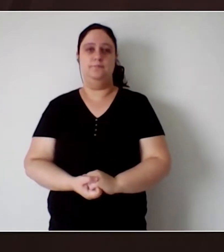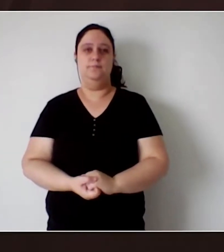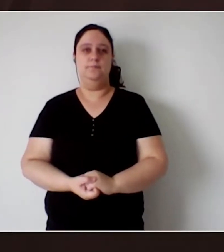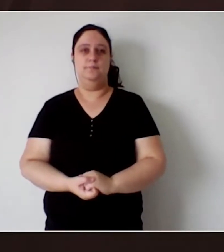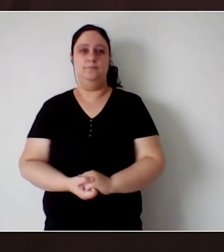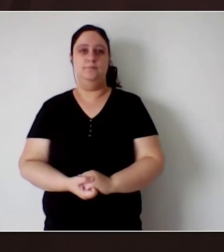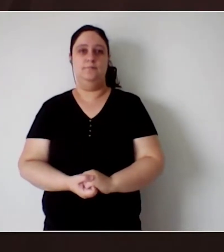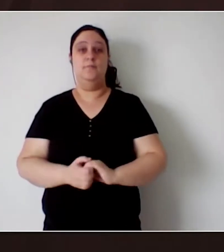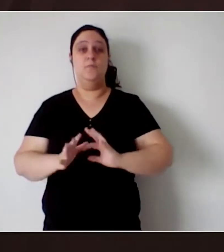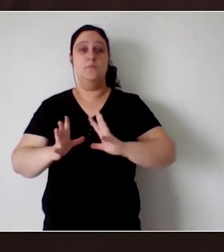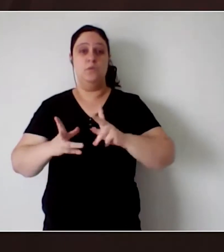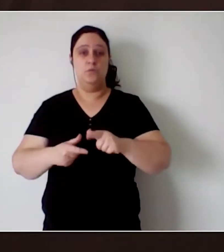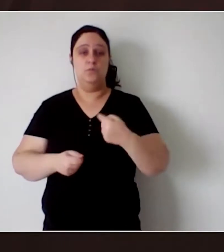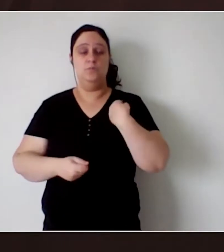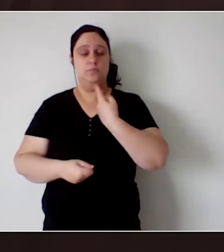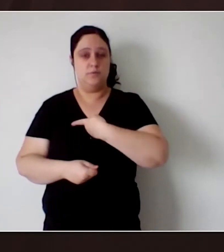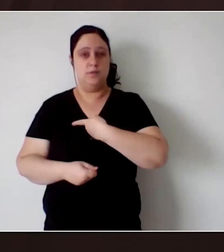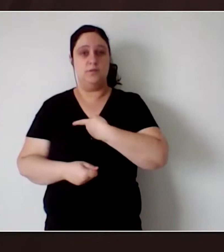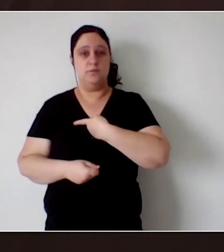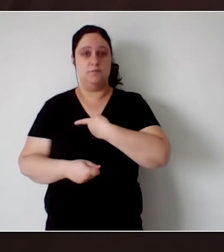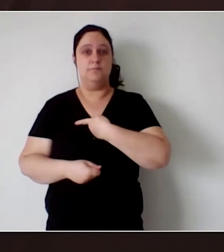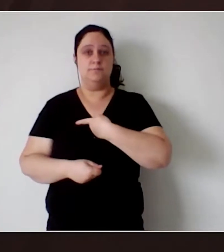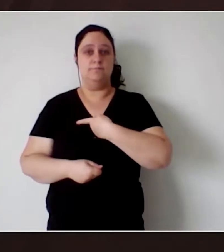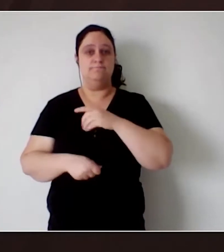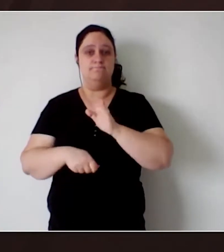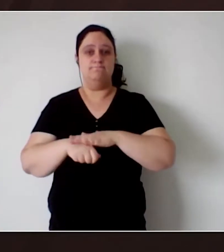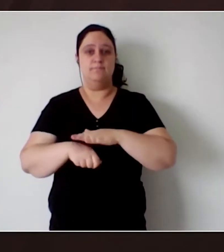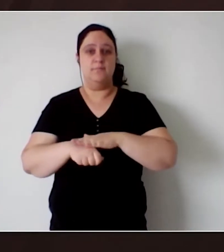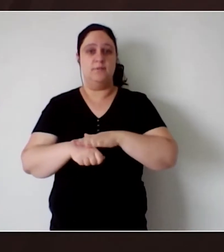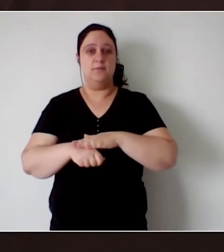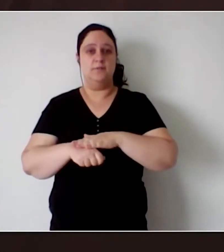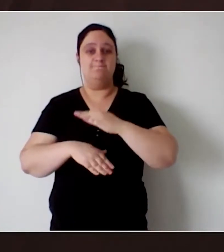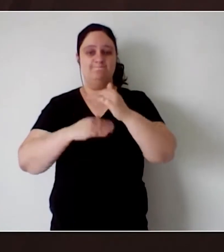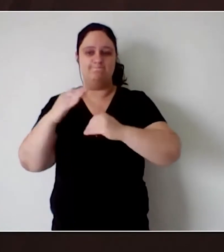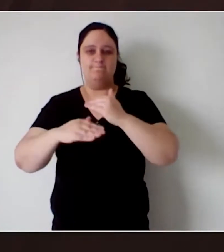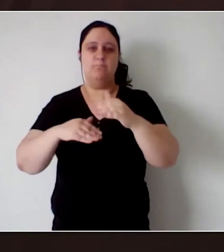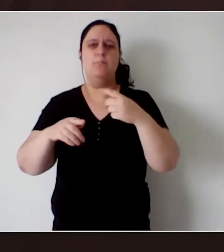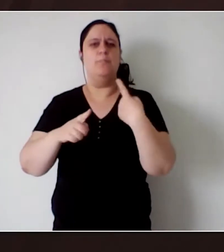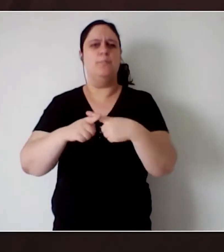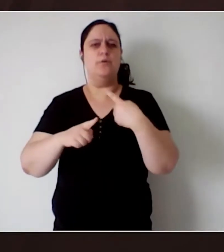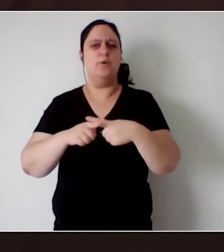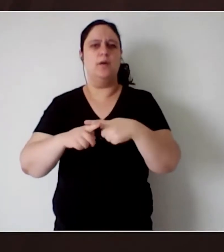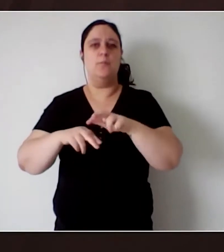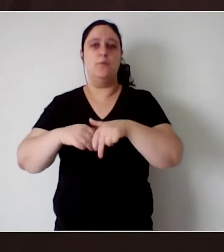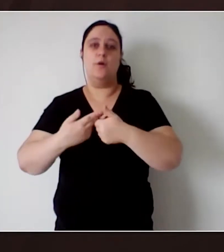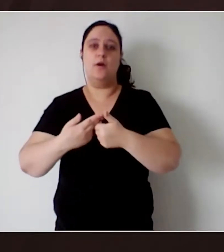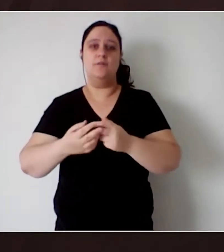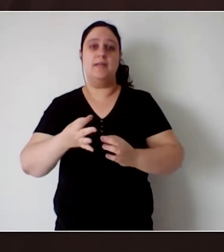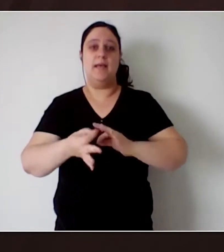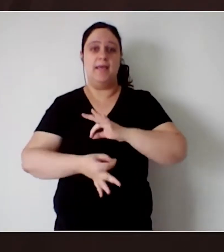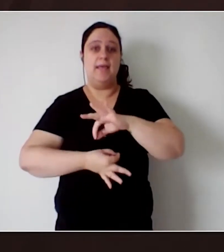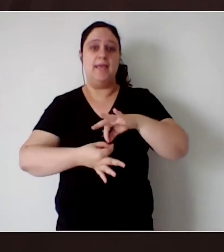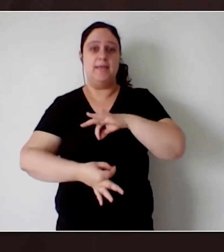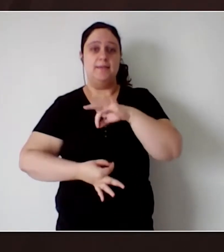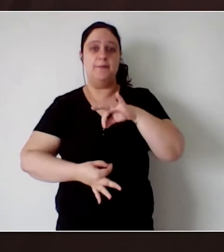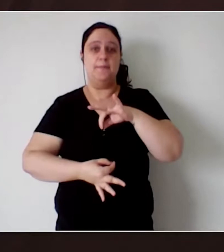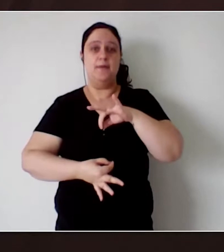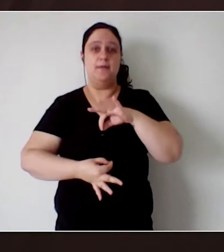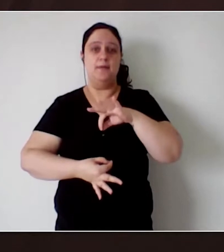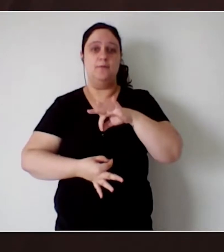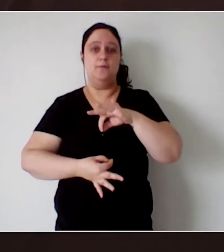prospera, é realizado por meio da ação do Espírito. Porque nós não somos